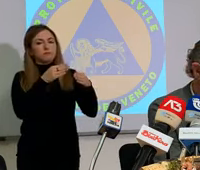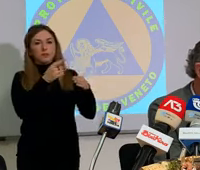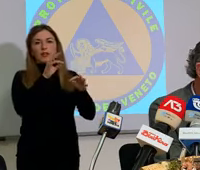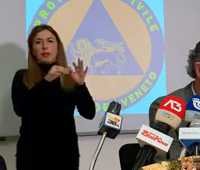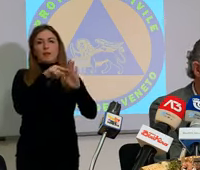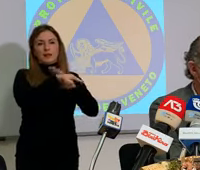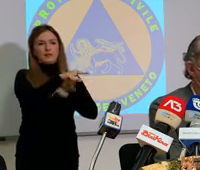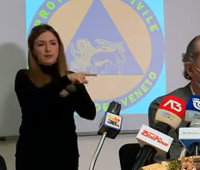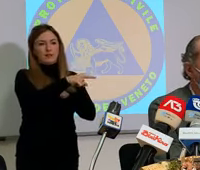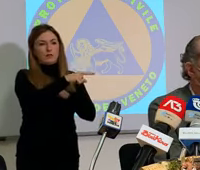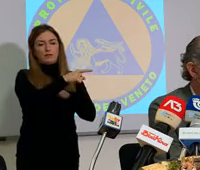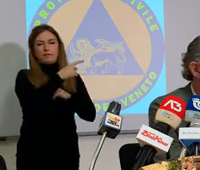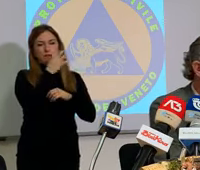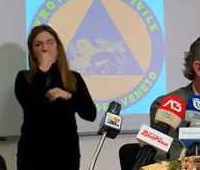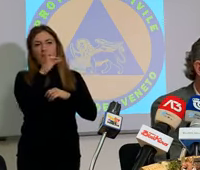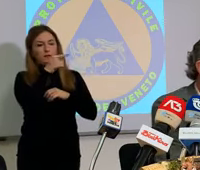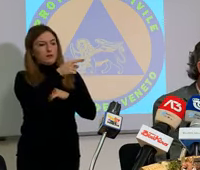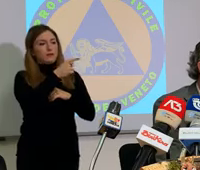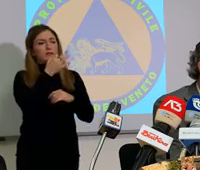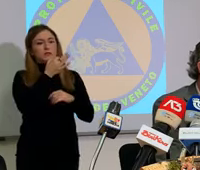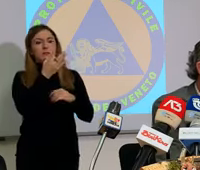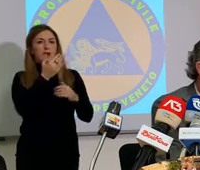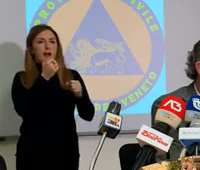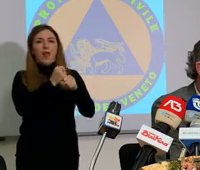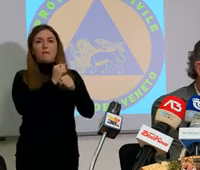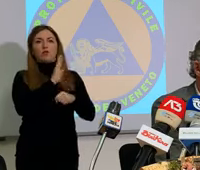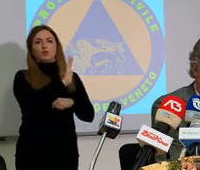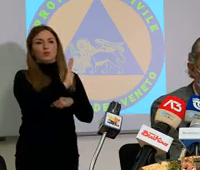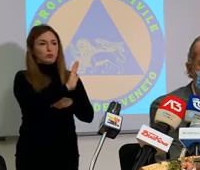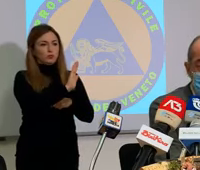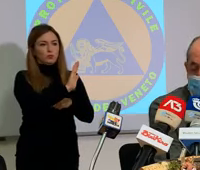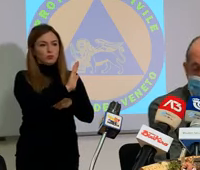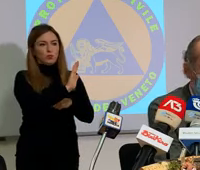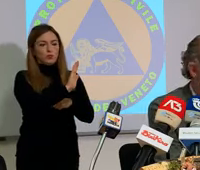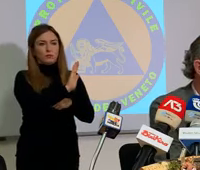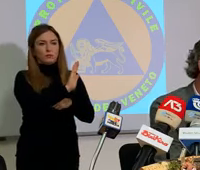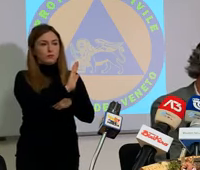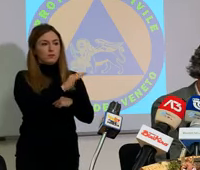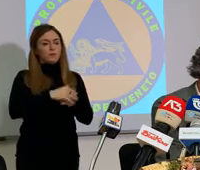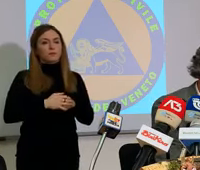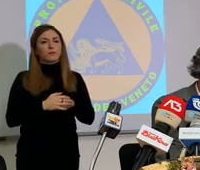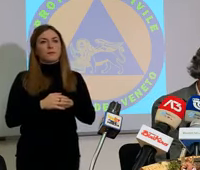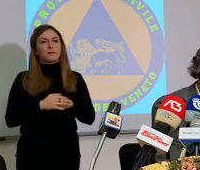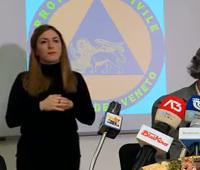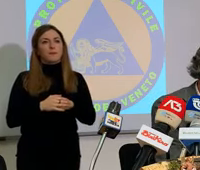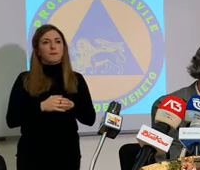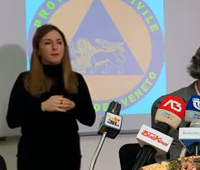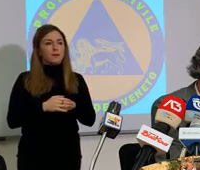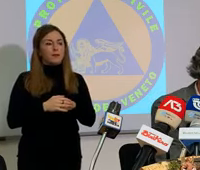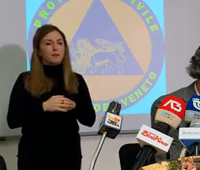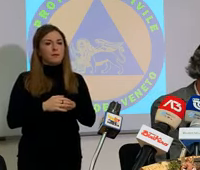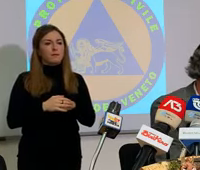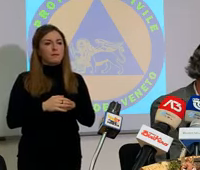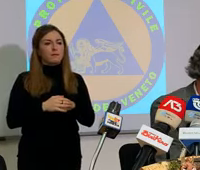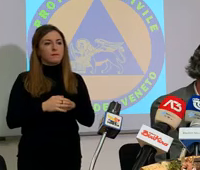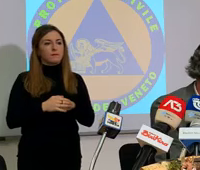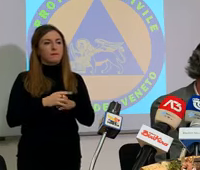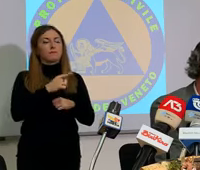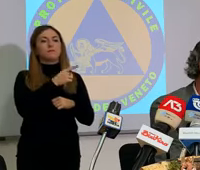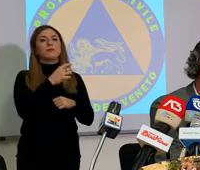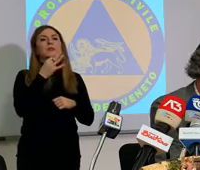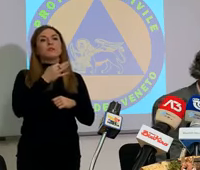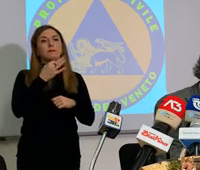non ci siano discussioni da fare a meno è sempre stato il suo mestiere l'emergenza l'urgenza potrà essere stato colui che per conto del cuoa mandato